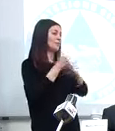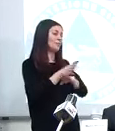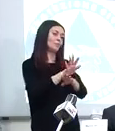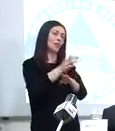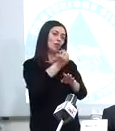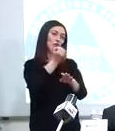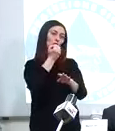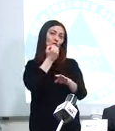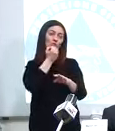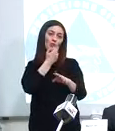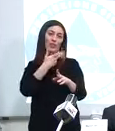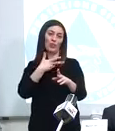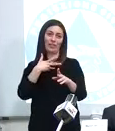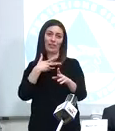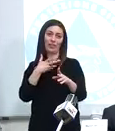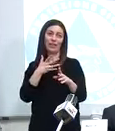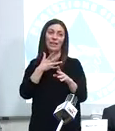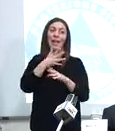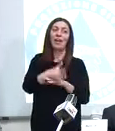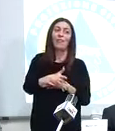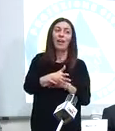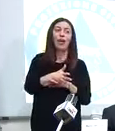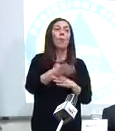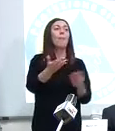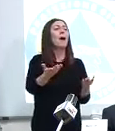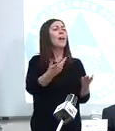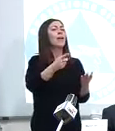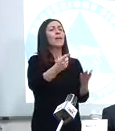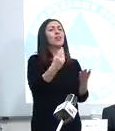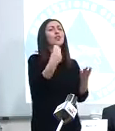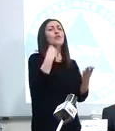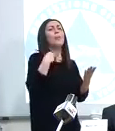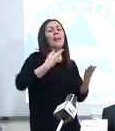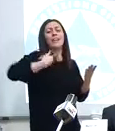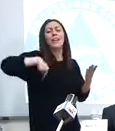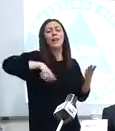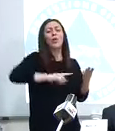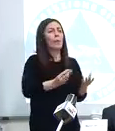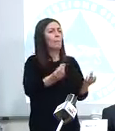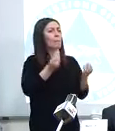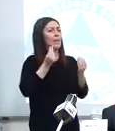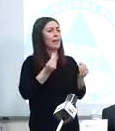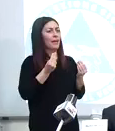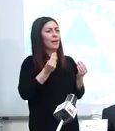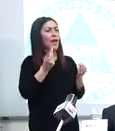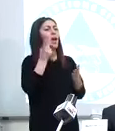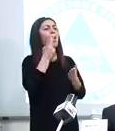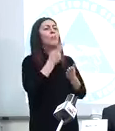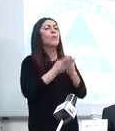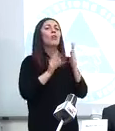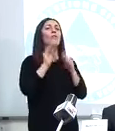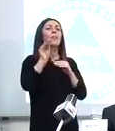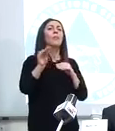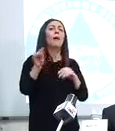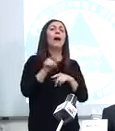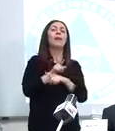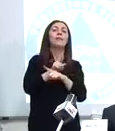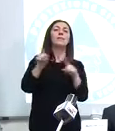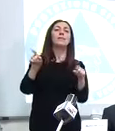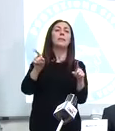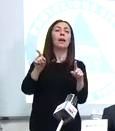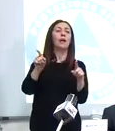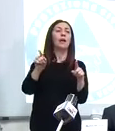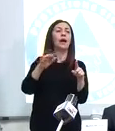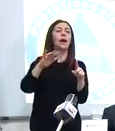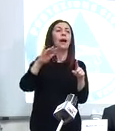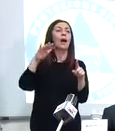rispondo con una battuta. Invece di chiederlo a noi, andate a chiedere a tutti quei fenomeni che facevano lezione a dicembre davanti alle difficoltà